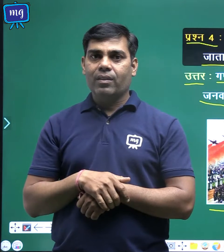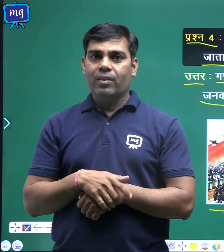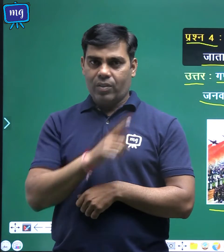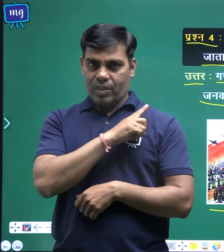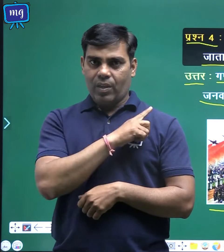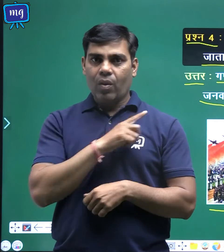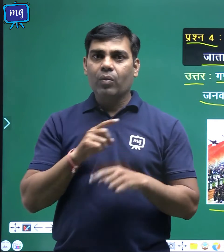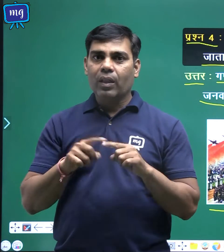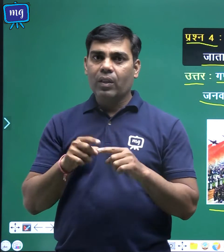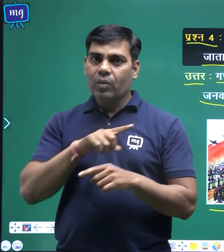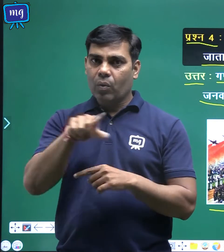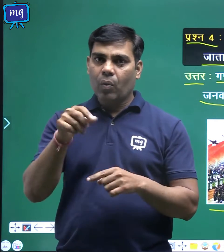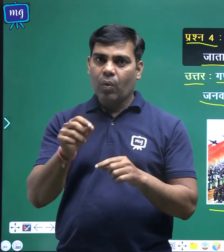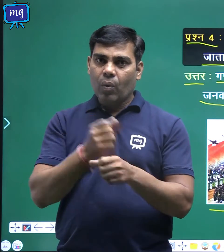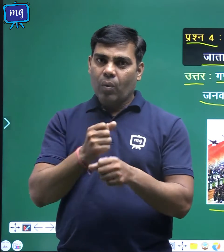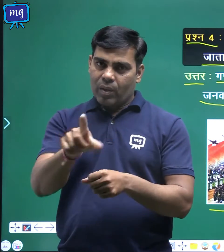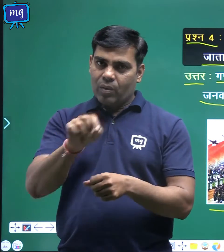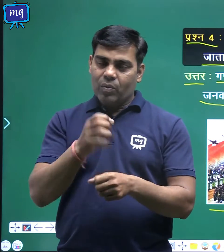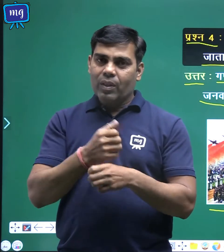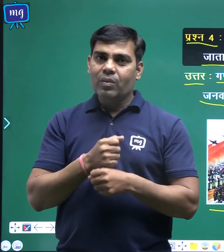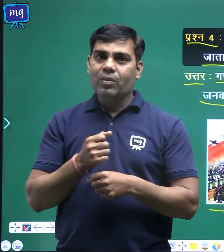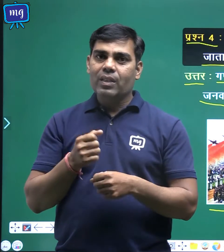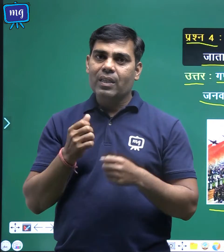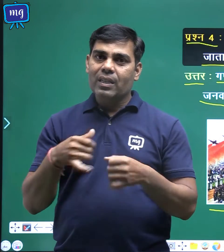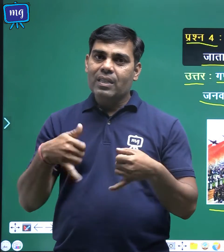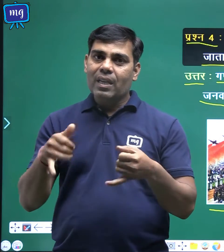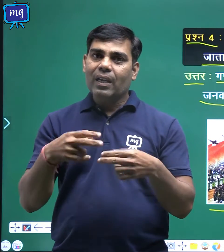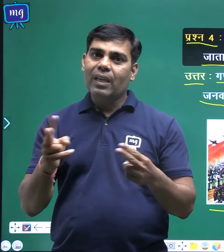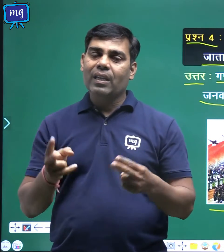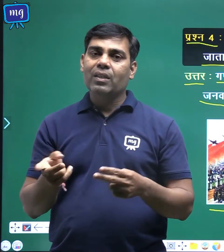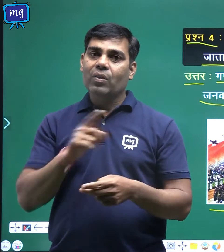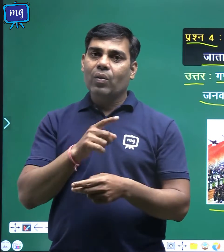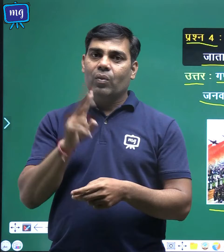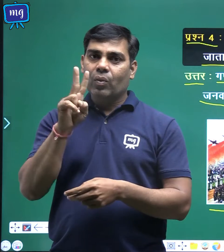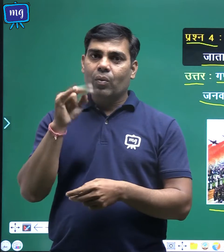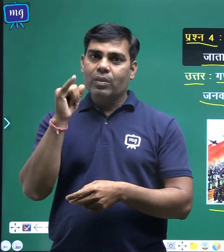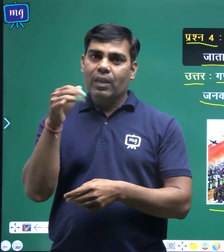की झांकी जो गणतंत्र दिवस के दिन